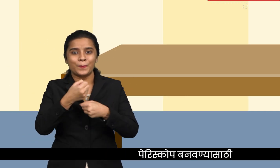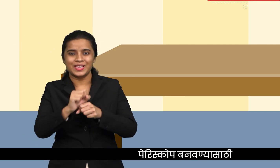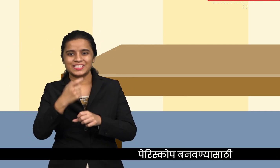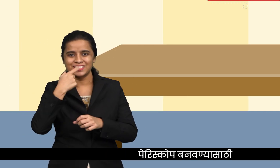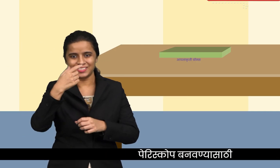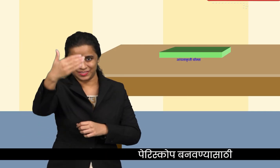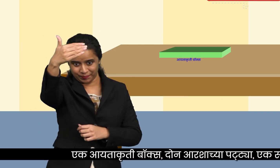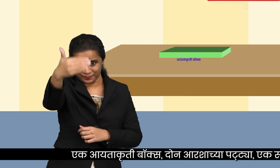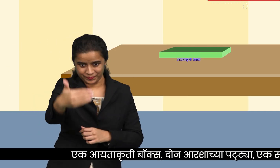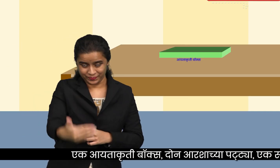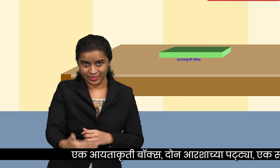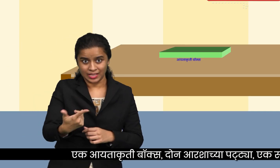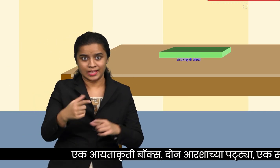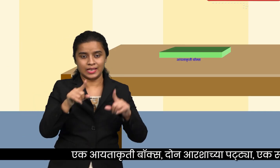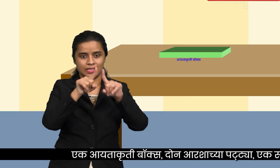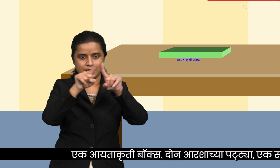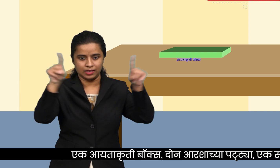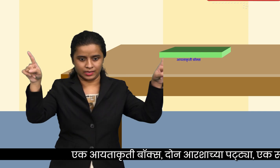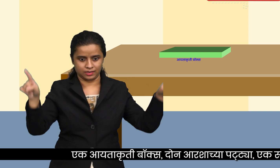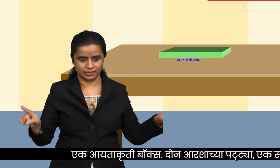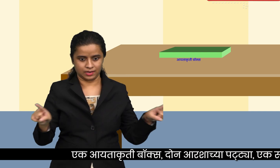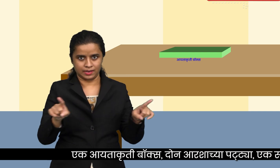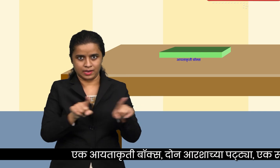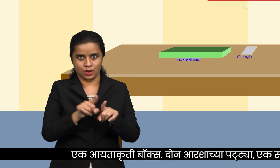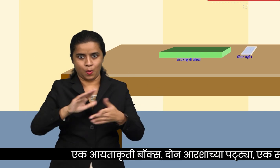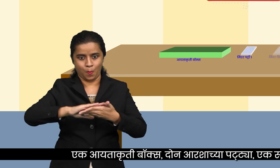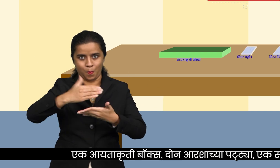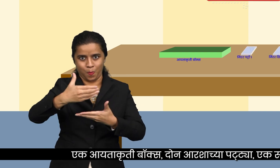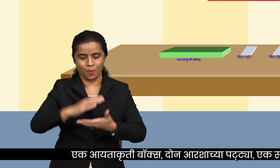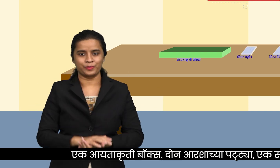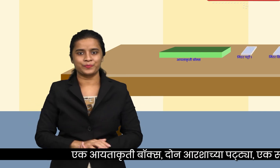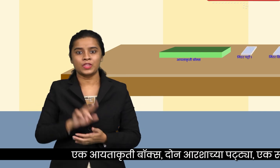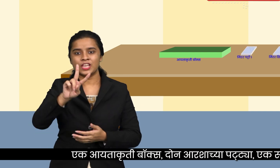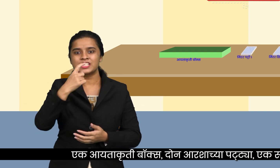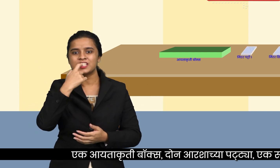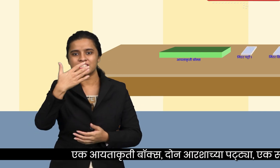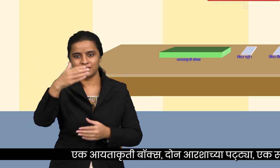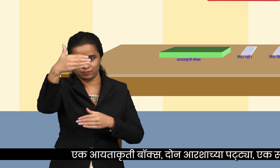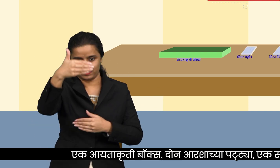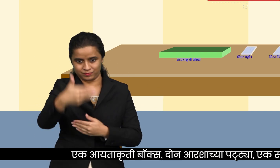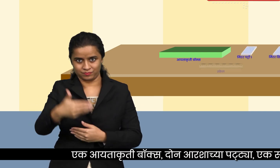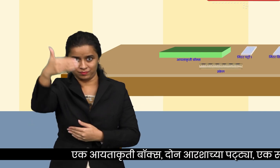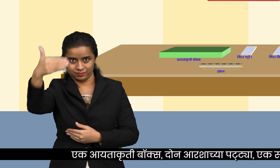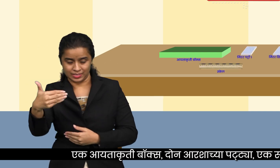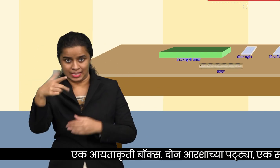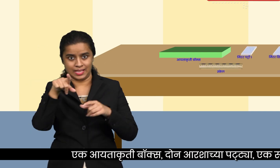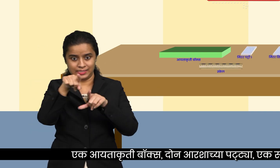पेरिस्कोप बनवण्यासाठी एक आयताकृती बॉक्स, 2 आरशाच्या पट्ट्या, एक स्केल,